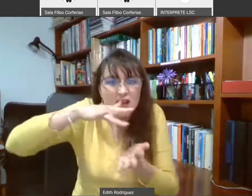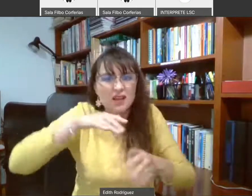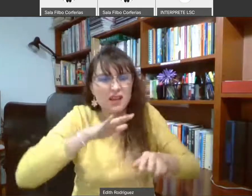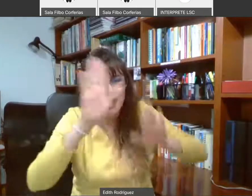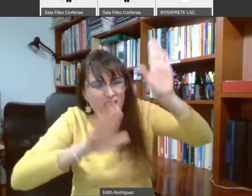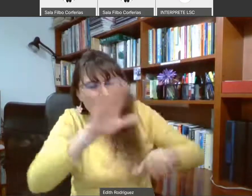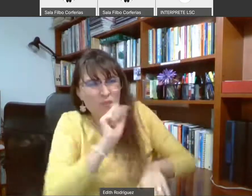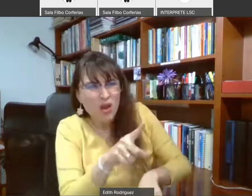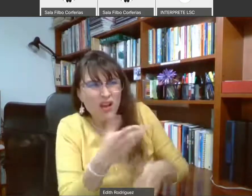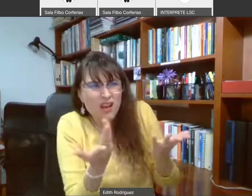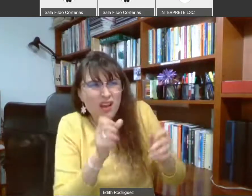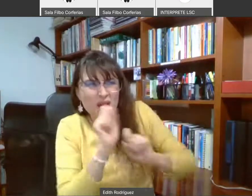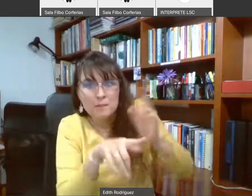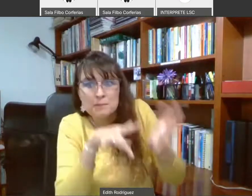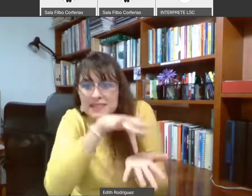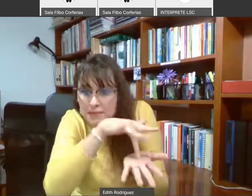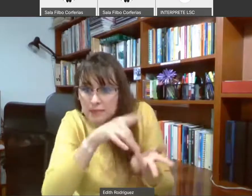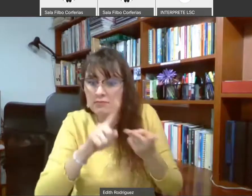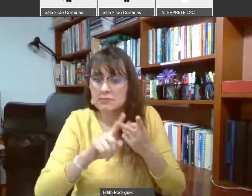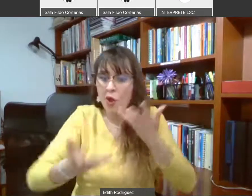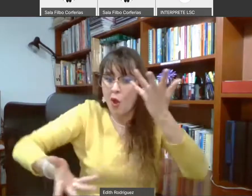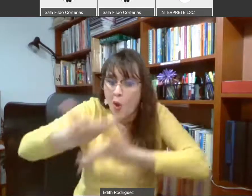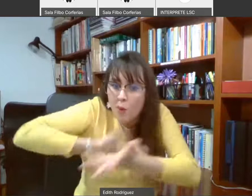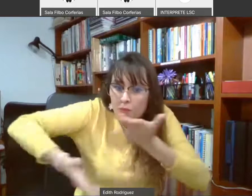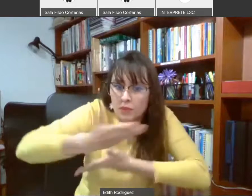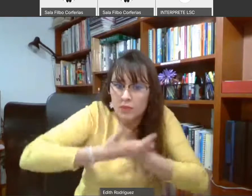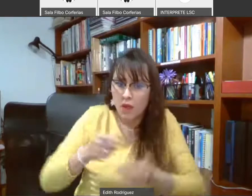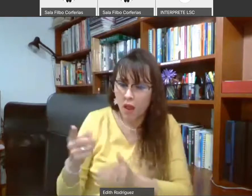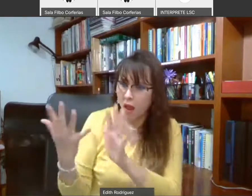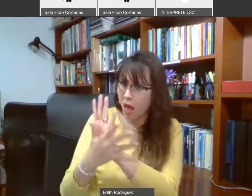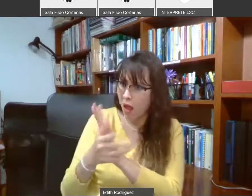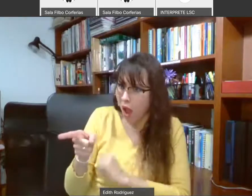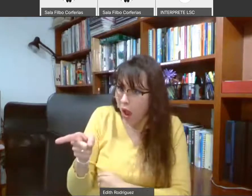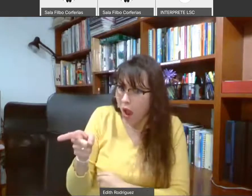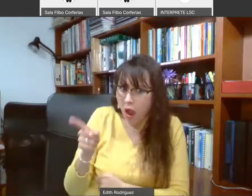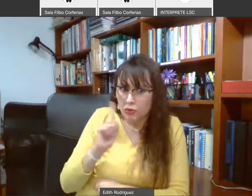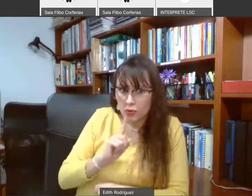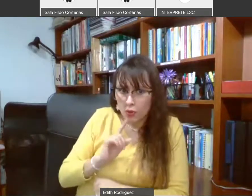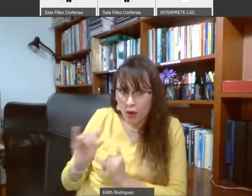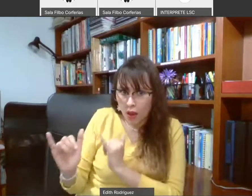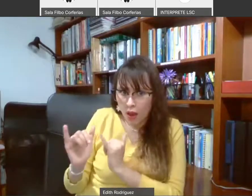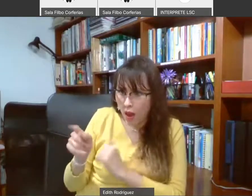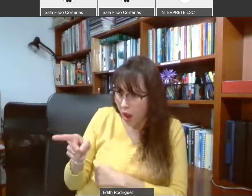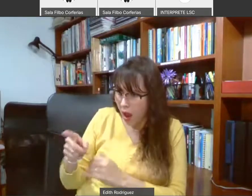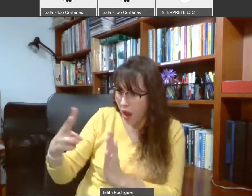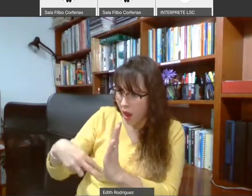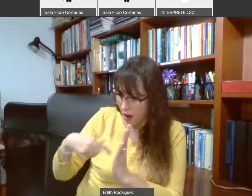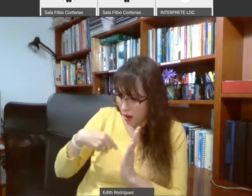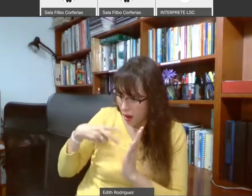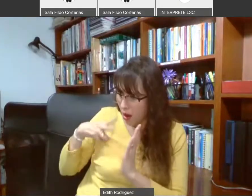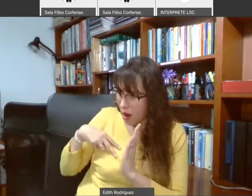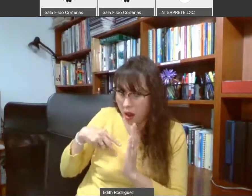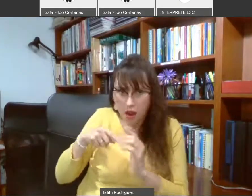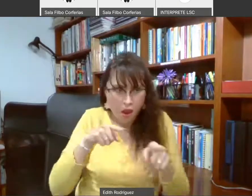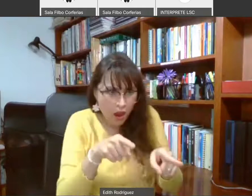descubrir todo lo que ellos quieran saber, participar, preguntar todo lo que quieran compartir a través de la lengua